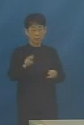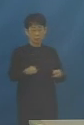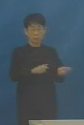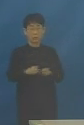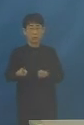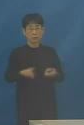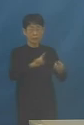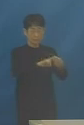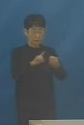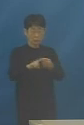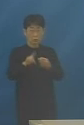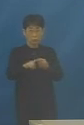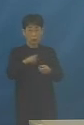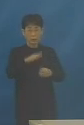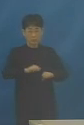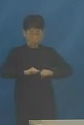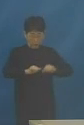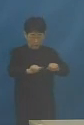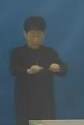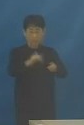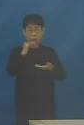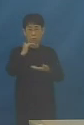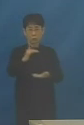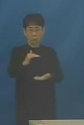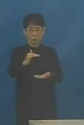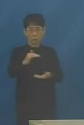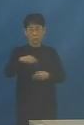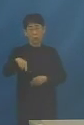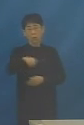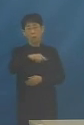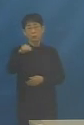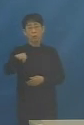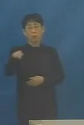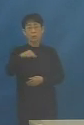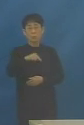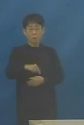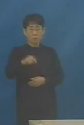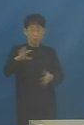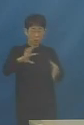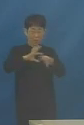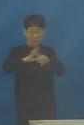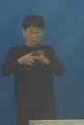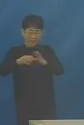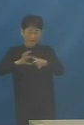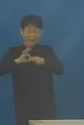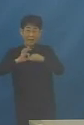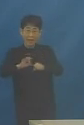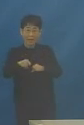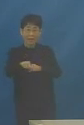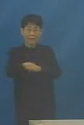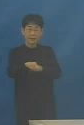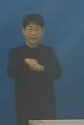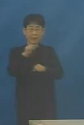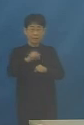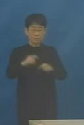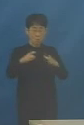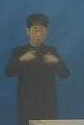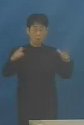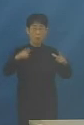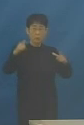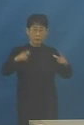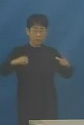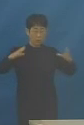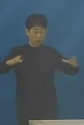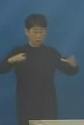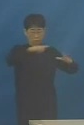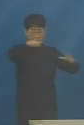適切に執行されていることこれをあの絵まあ絡めながらやっぱりあのやはり大きなあの枠